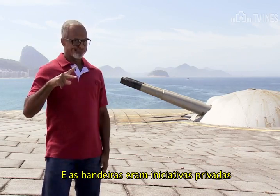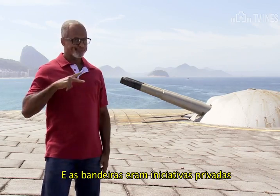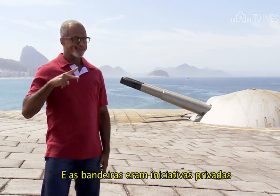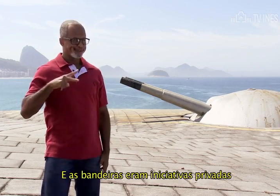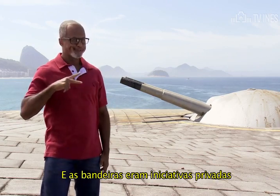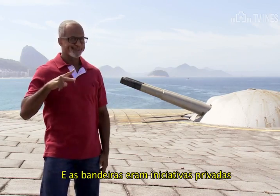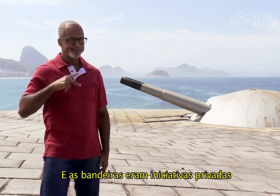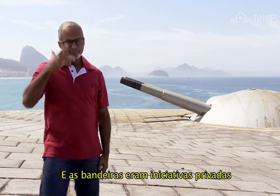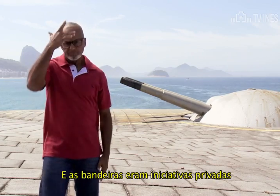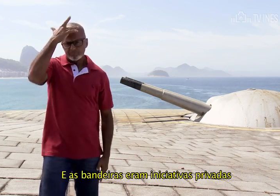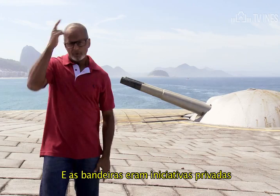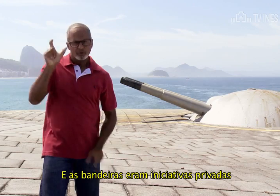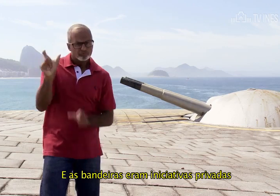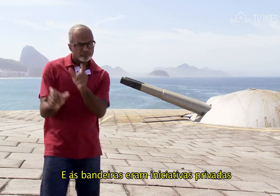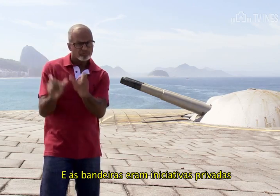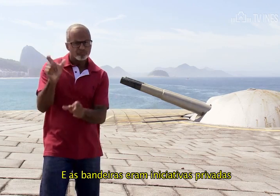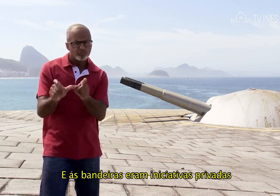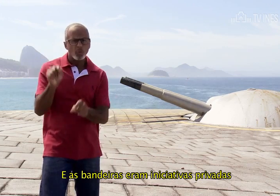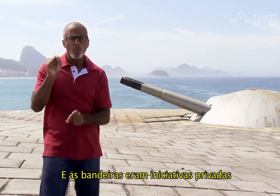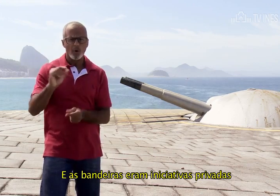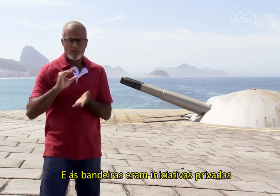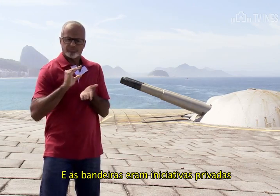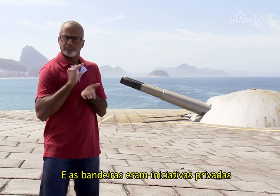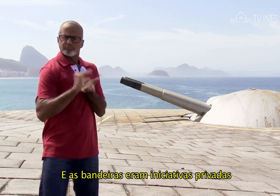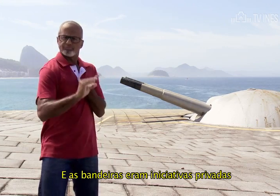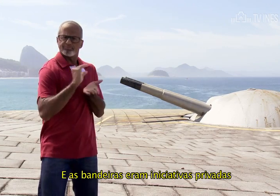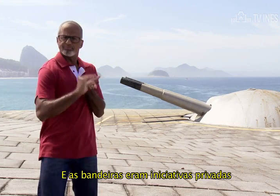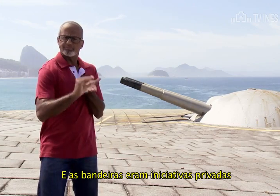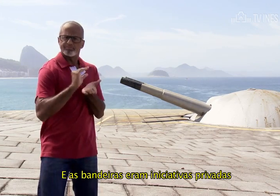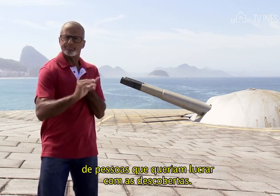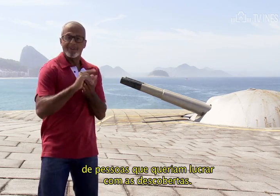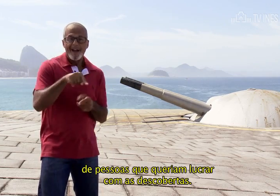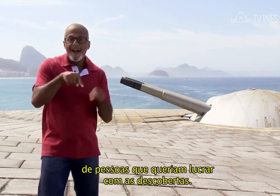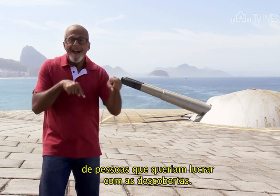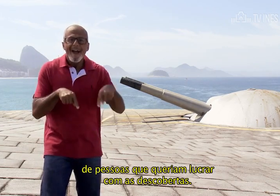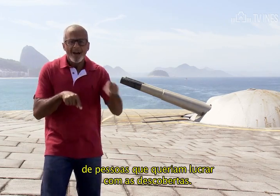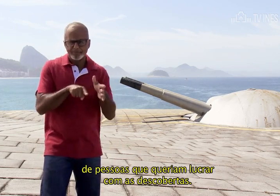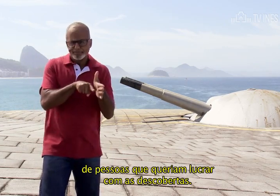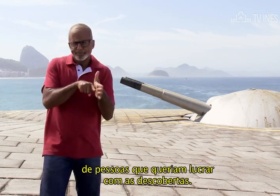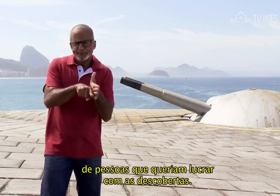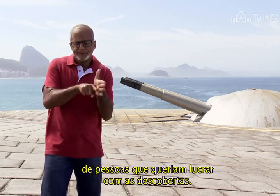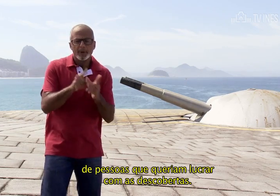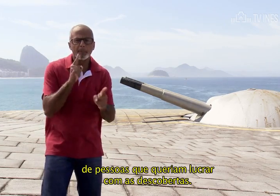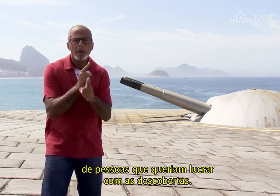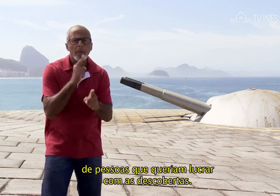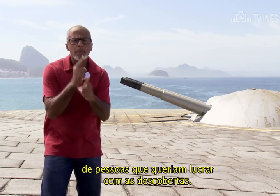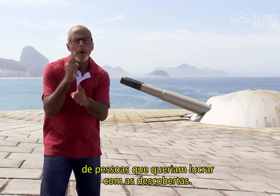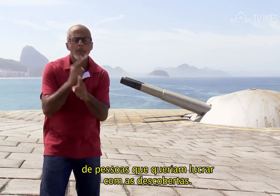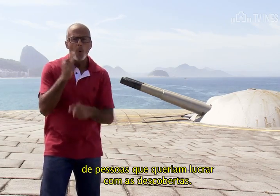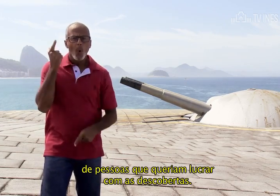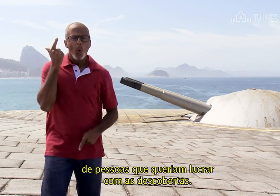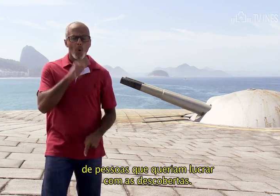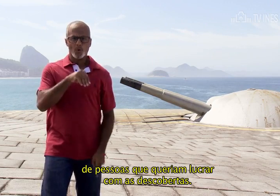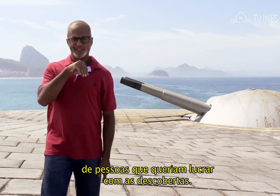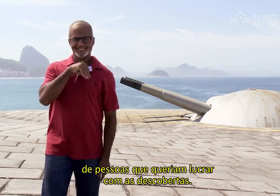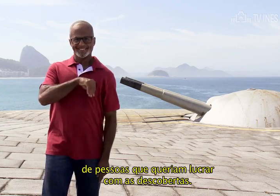eram iniciativas privadas de pessoas que queriam lucrar com as